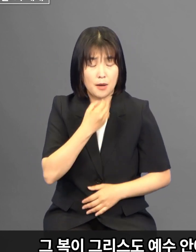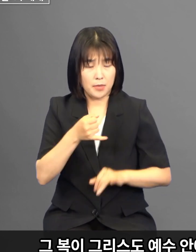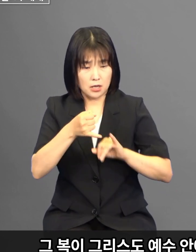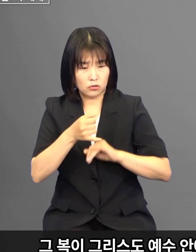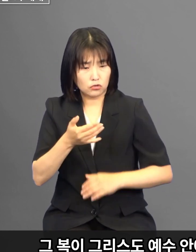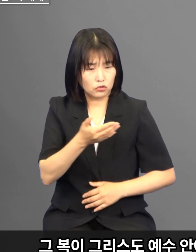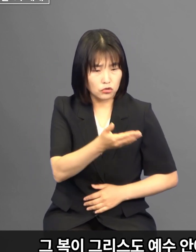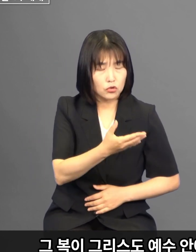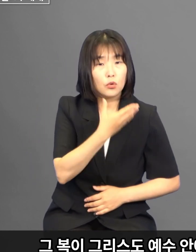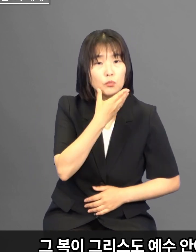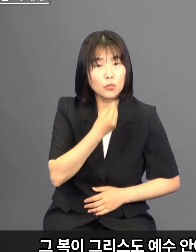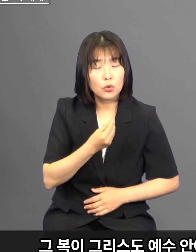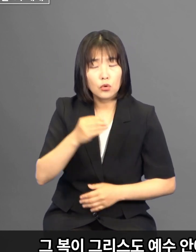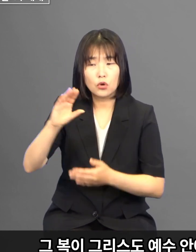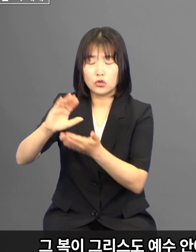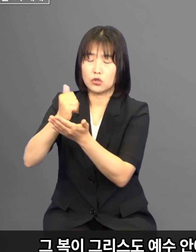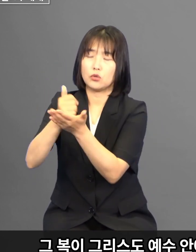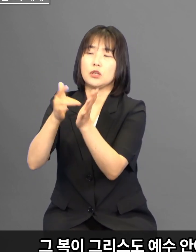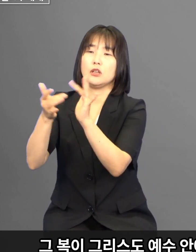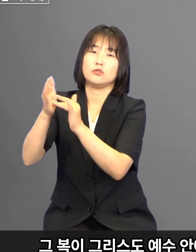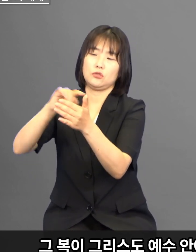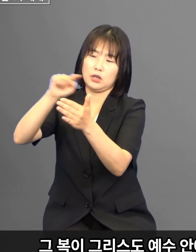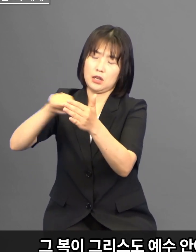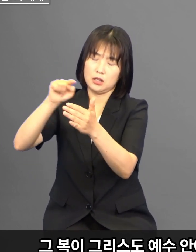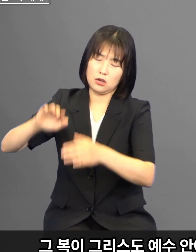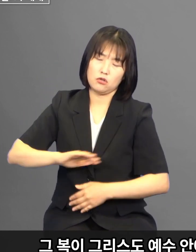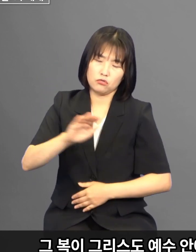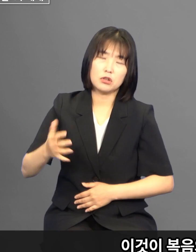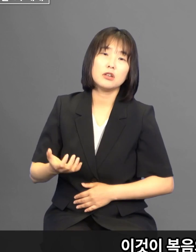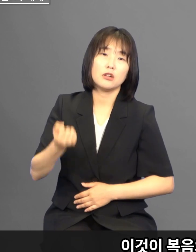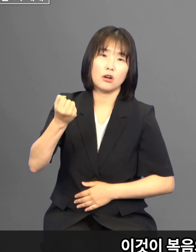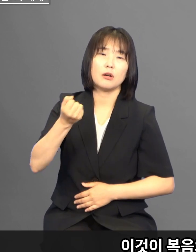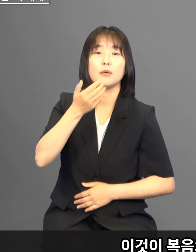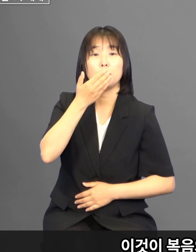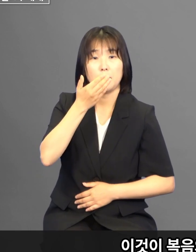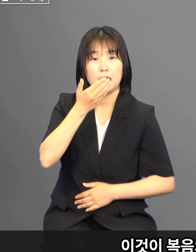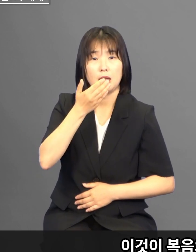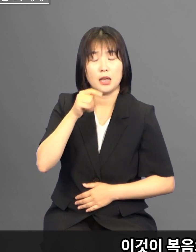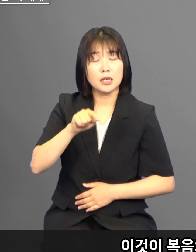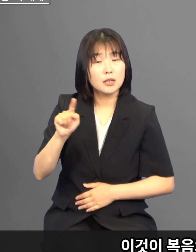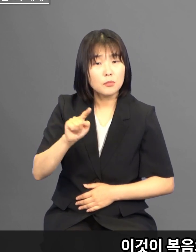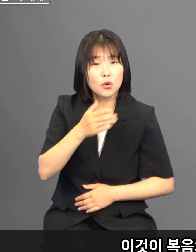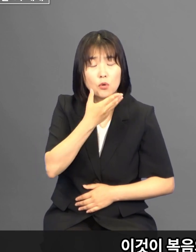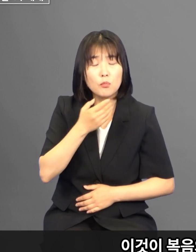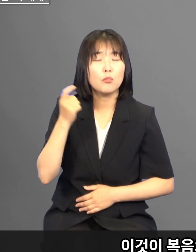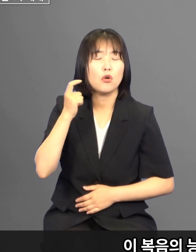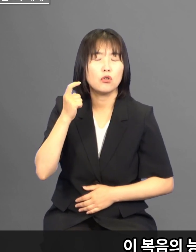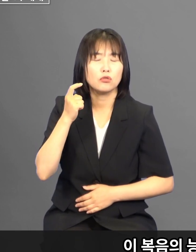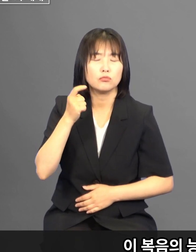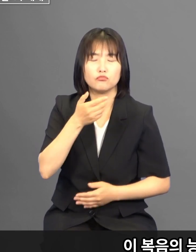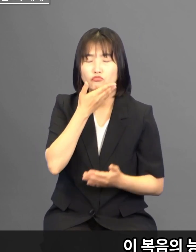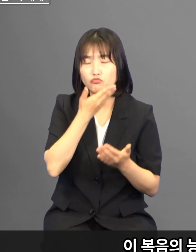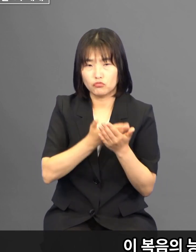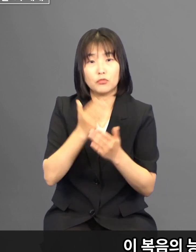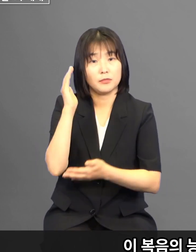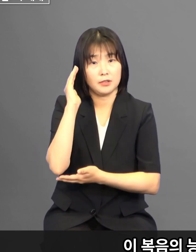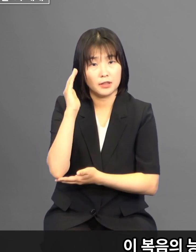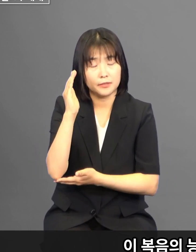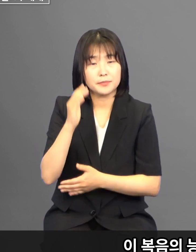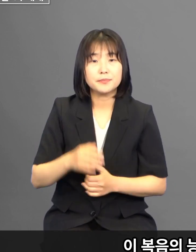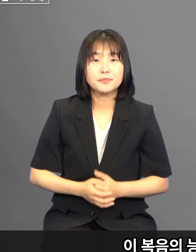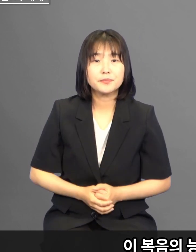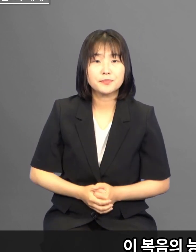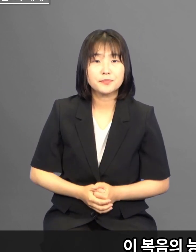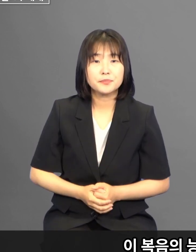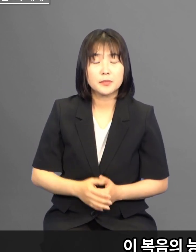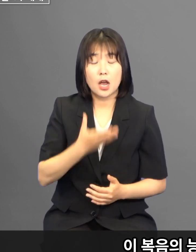복이 그리스도 예수 안에서 우리의 것이 된다고 하는 것이죠. 이것이 복음의 핵심 내용 아닙니까? 이 복음의 능력과